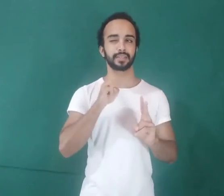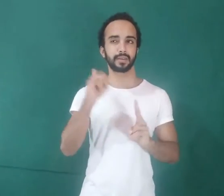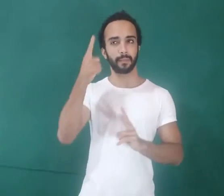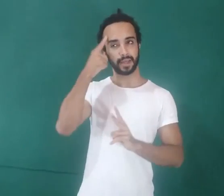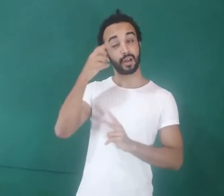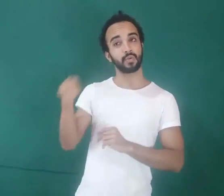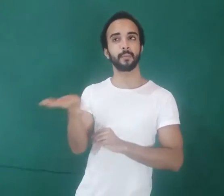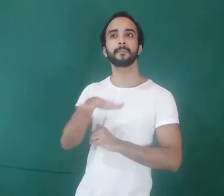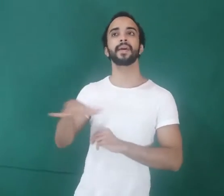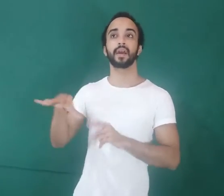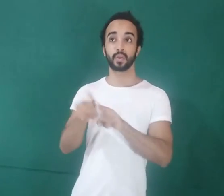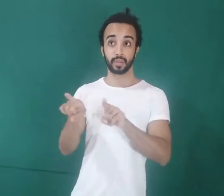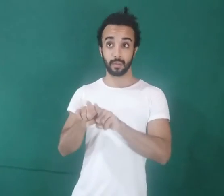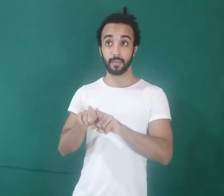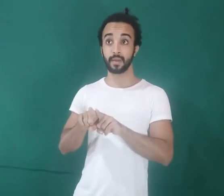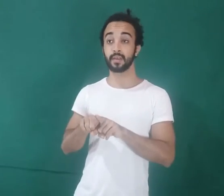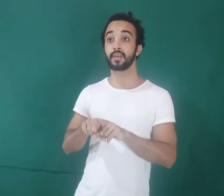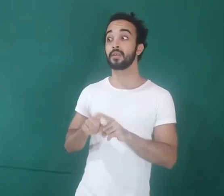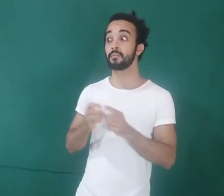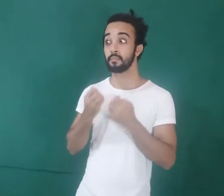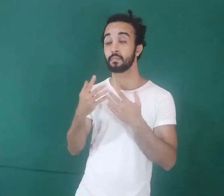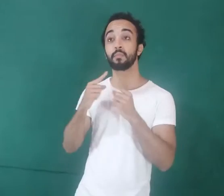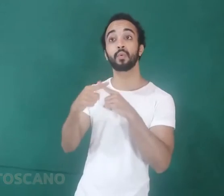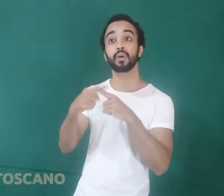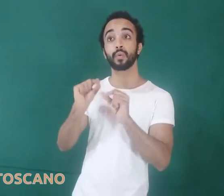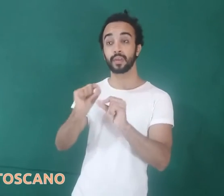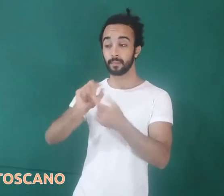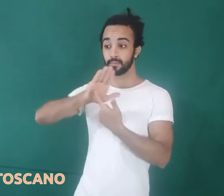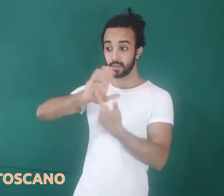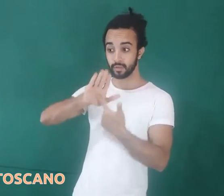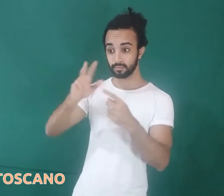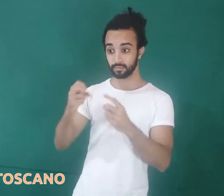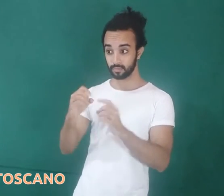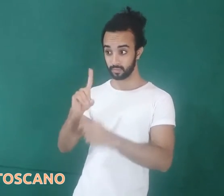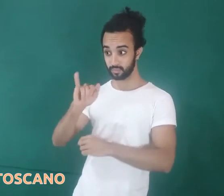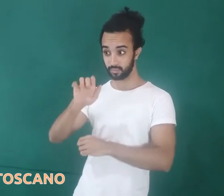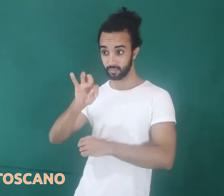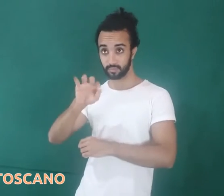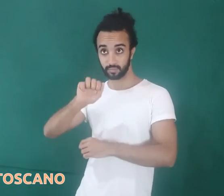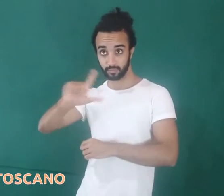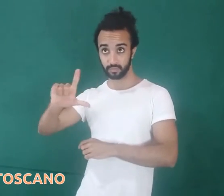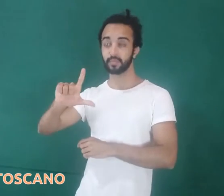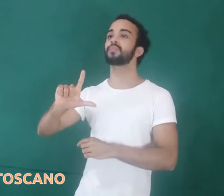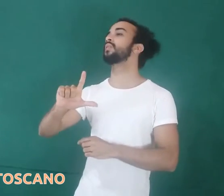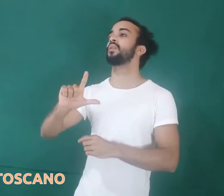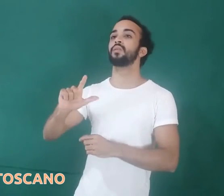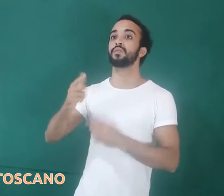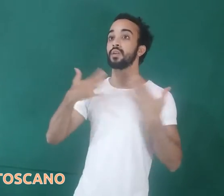muito doido, porque a gente entende que essas ofertas digitais de entretenimento e lazer, elas terminam por anunciar uma concorrência com